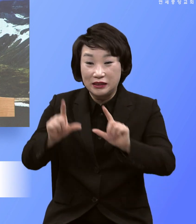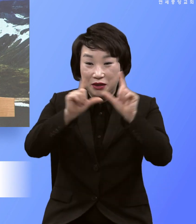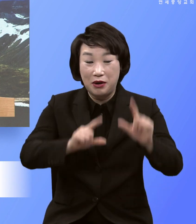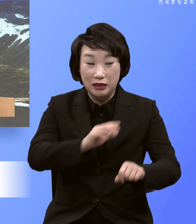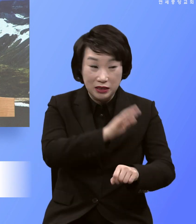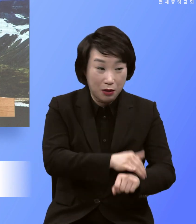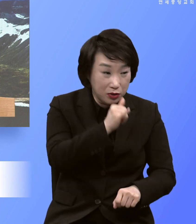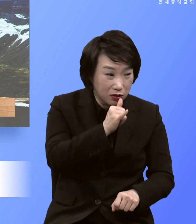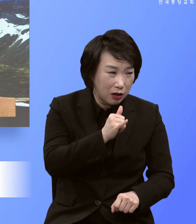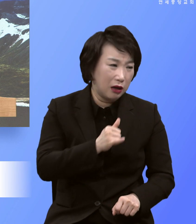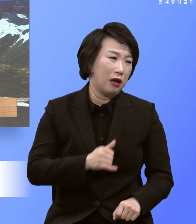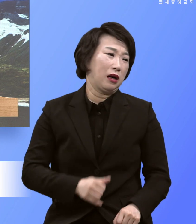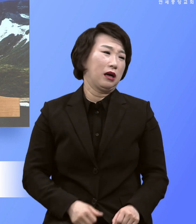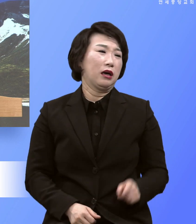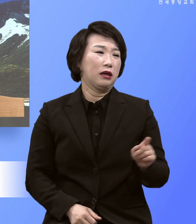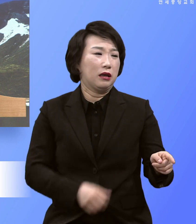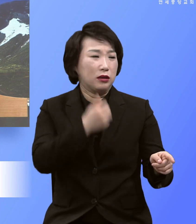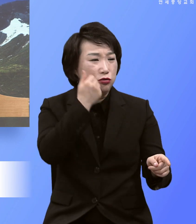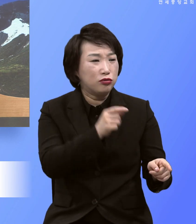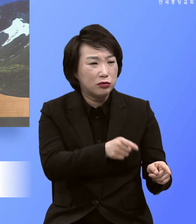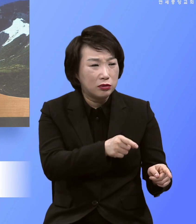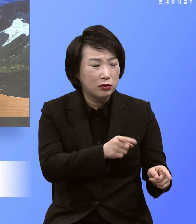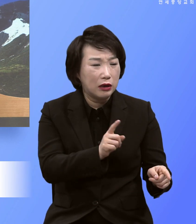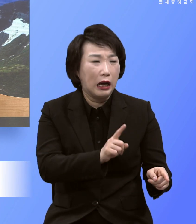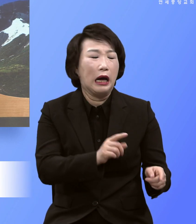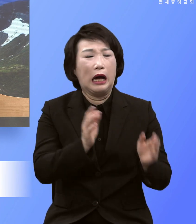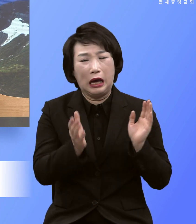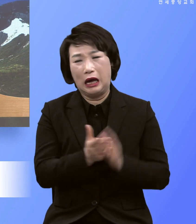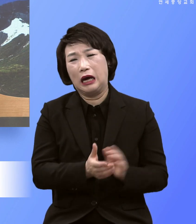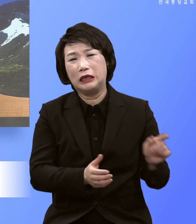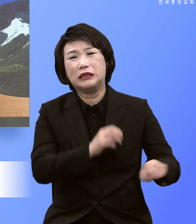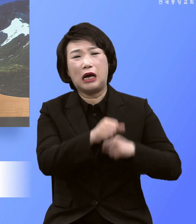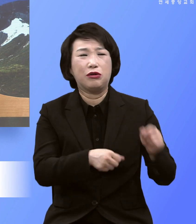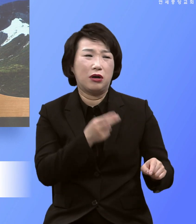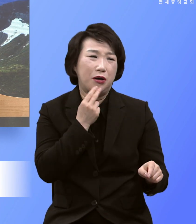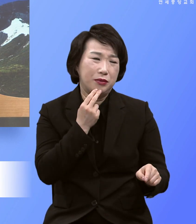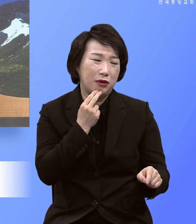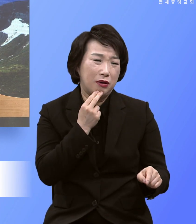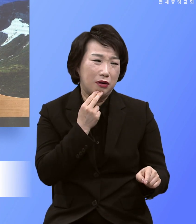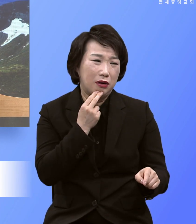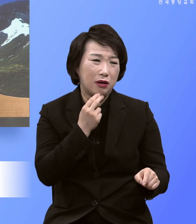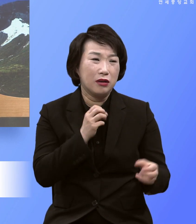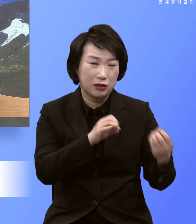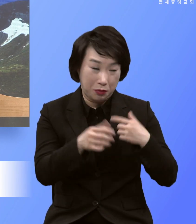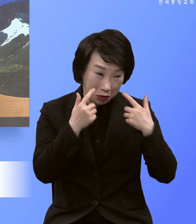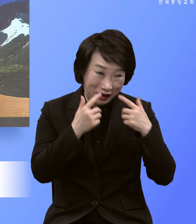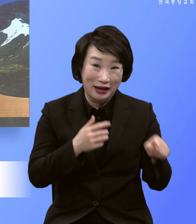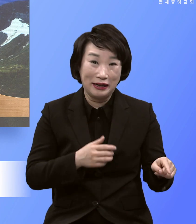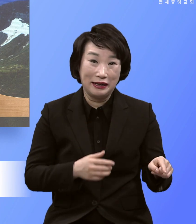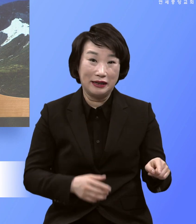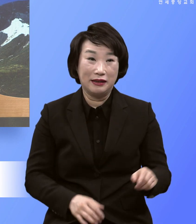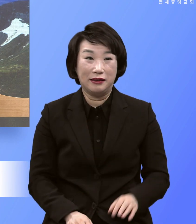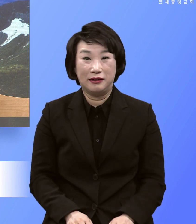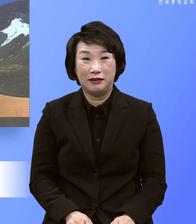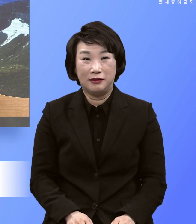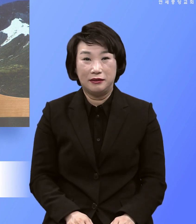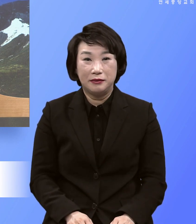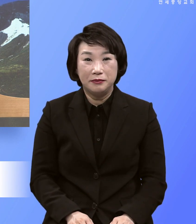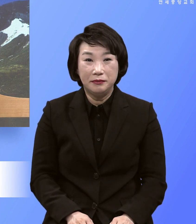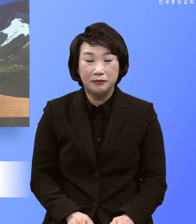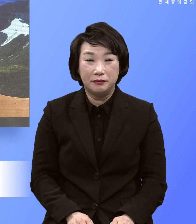신앙생활을 잘못한다. 저 사람은 그만큼 부자유구나. 답이 나오고 있잖아요.